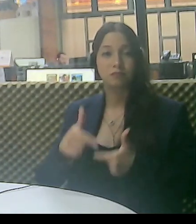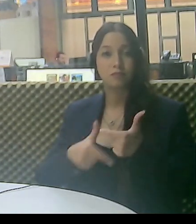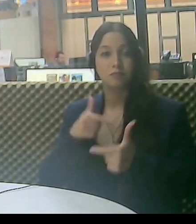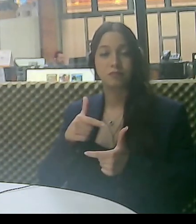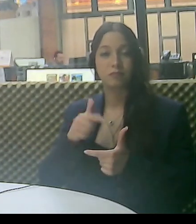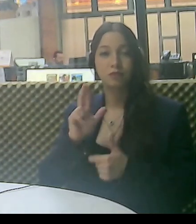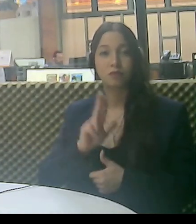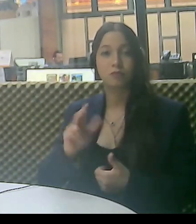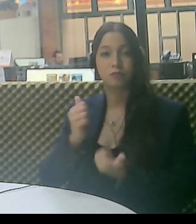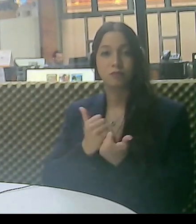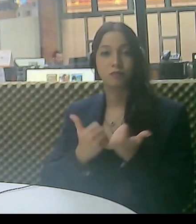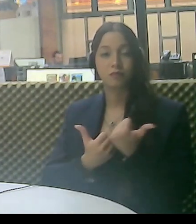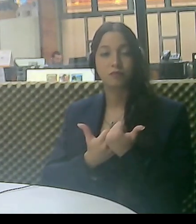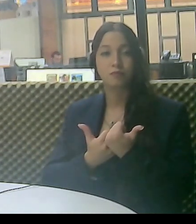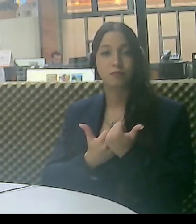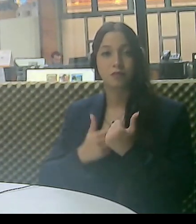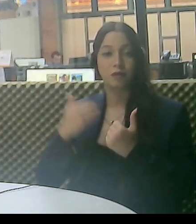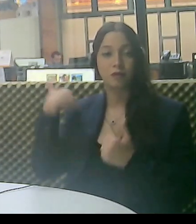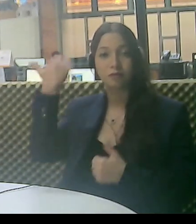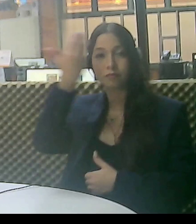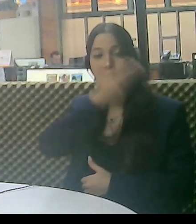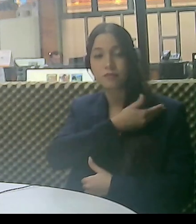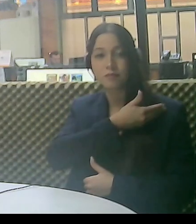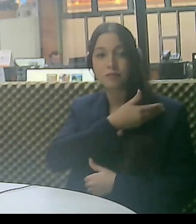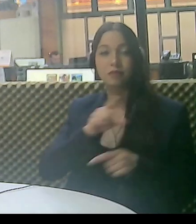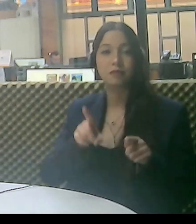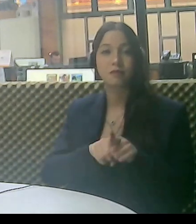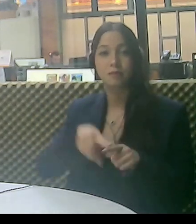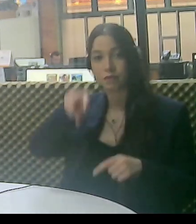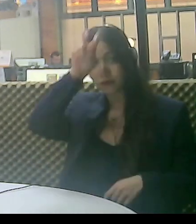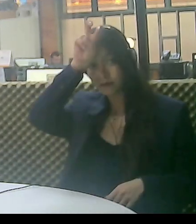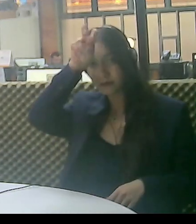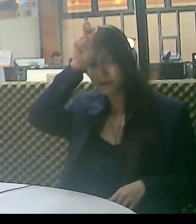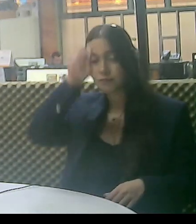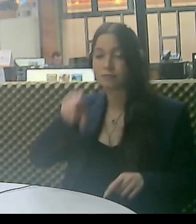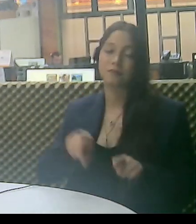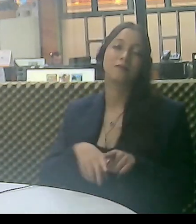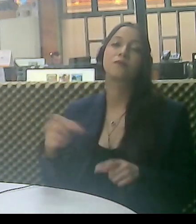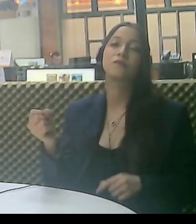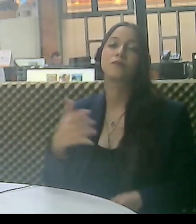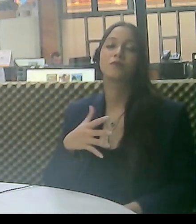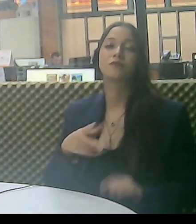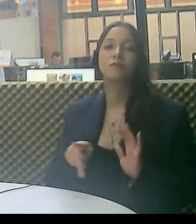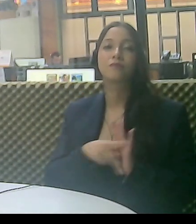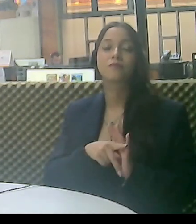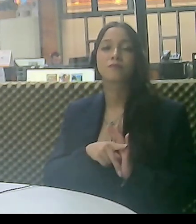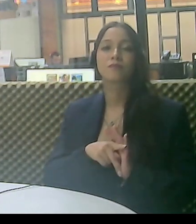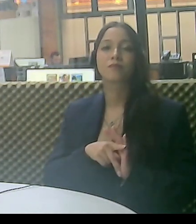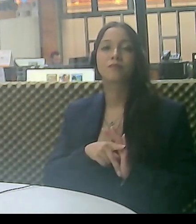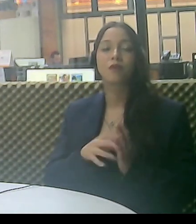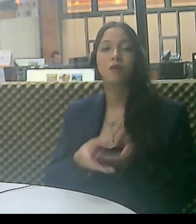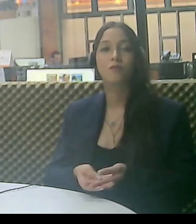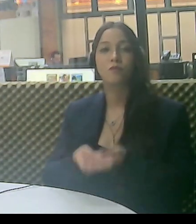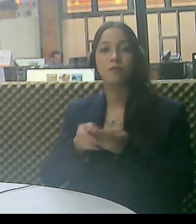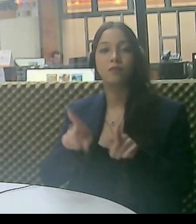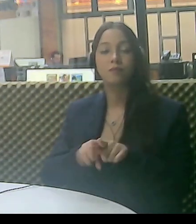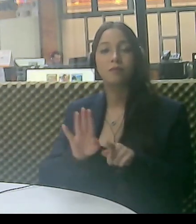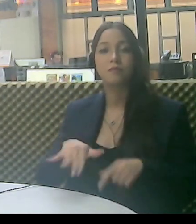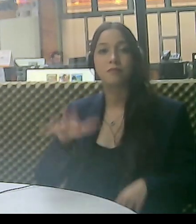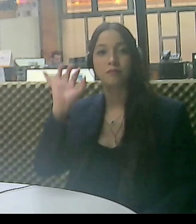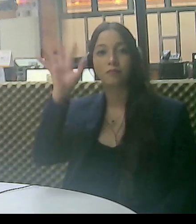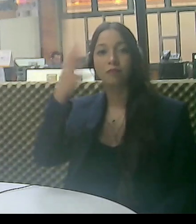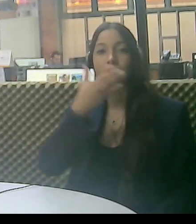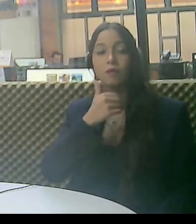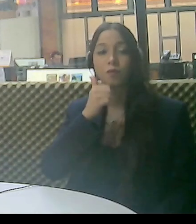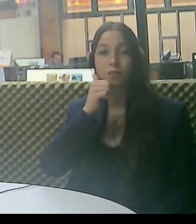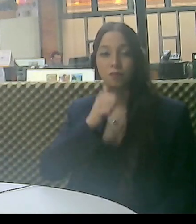Uberlândia Romaria e a Zumbi dos Palmares. Haverá ainda novidades como a Copa FUTEL de Voleibol e Basquete nas modalidades